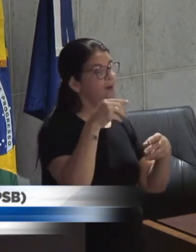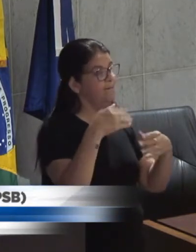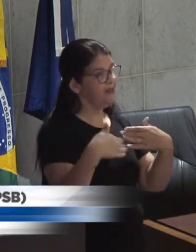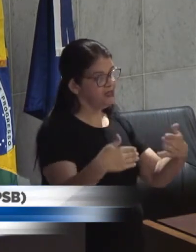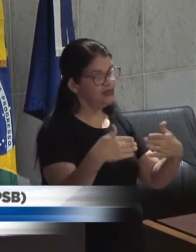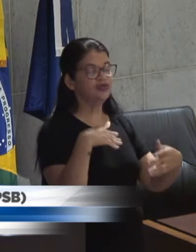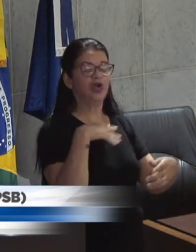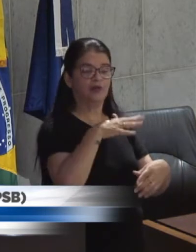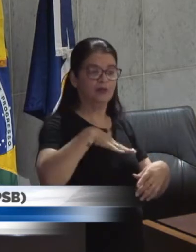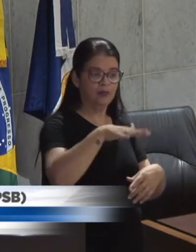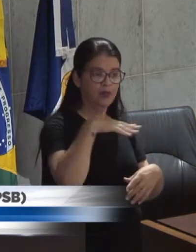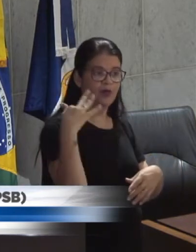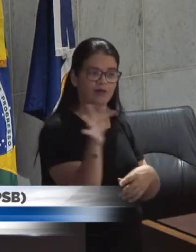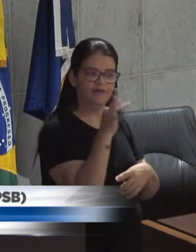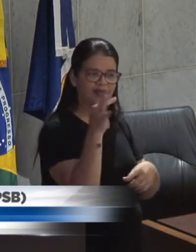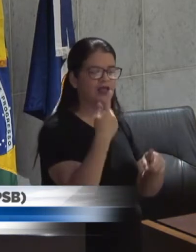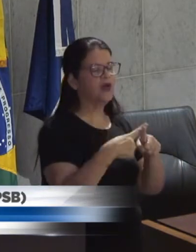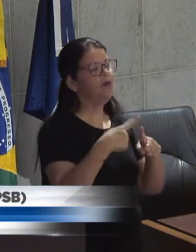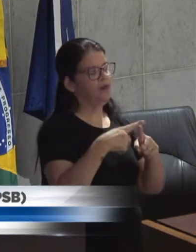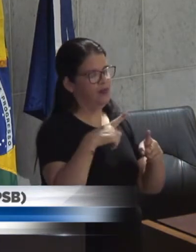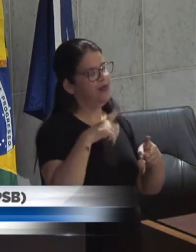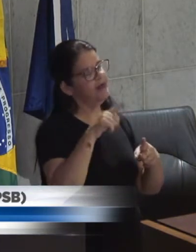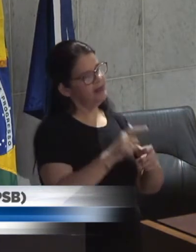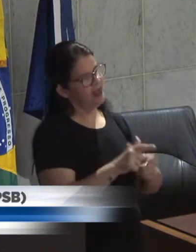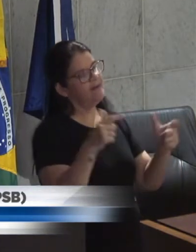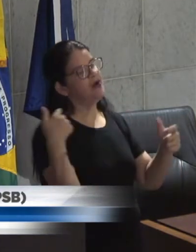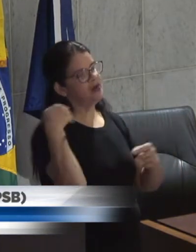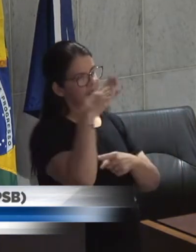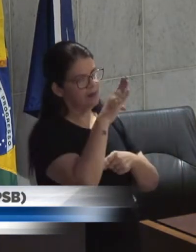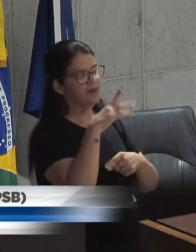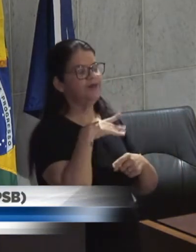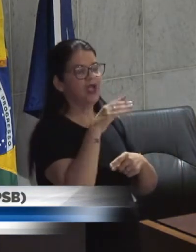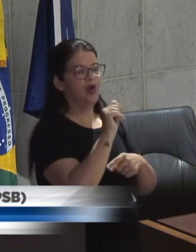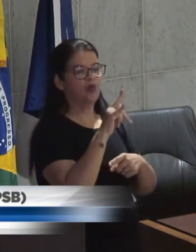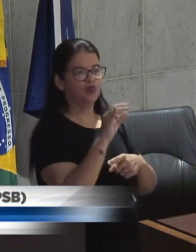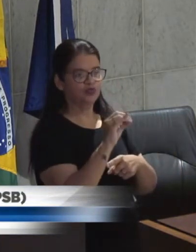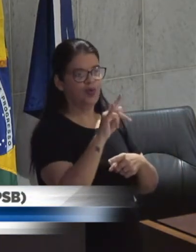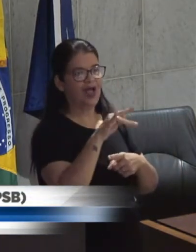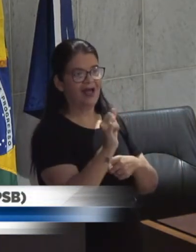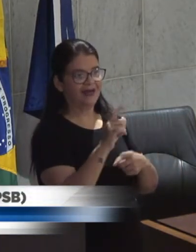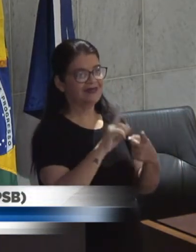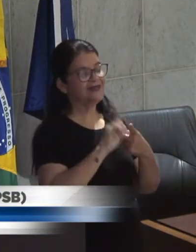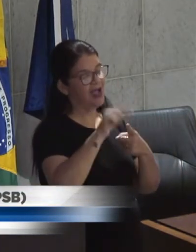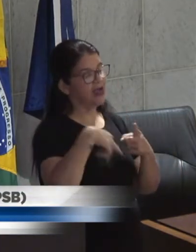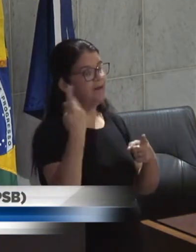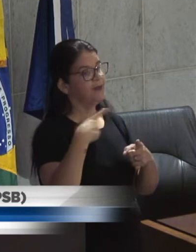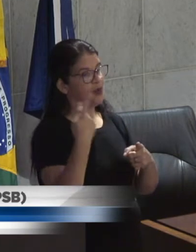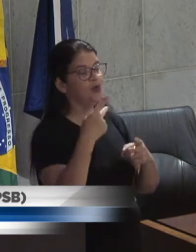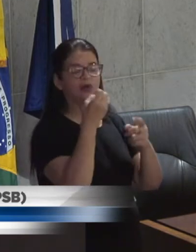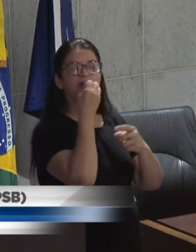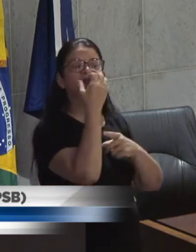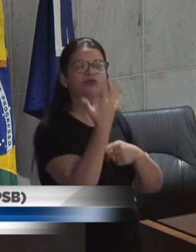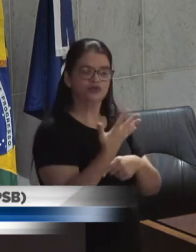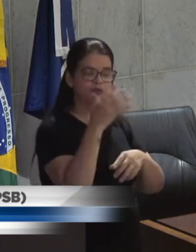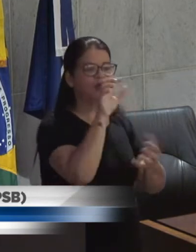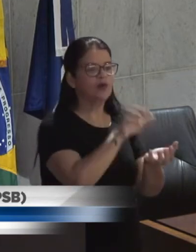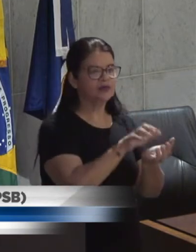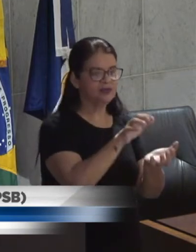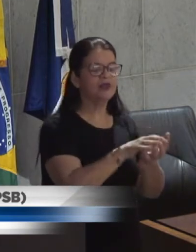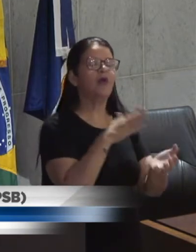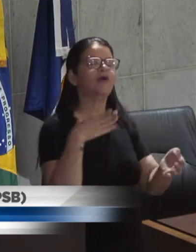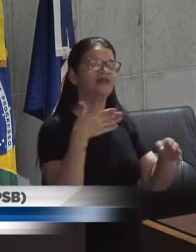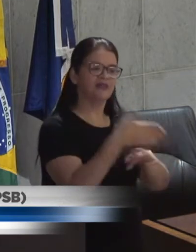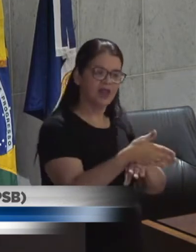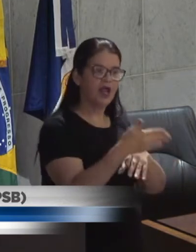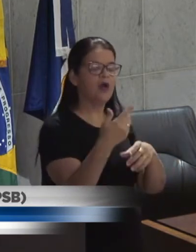lá na Procuradoria ter um bolsonarista, Augusto Aras, aqui tem procuradores decentes em Pernambuco. Então, entrar com ação judicial também